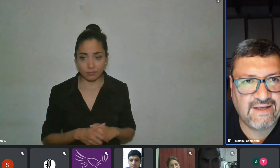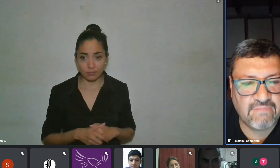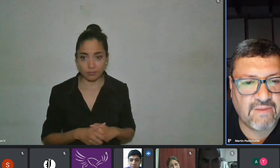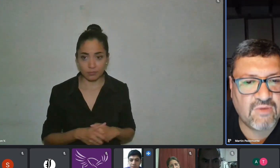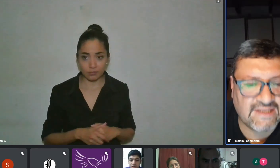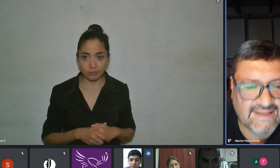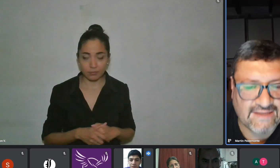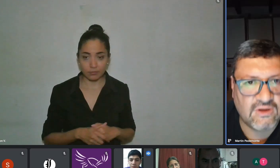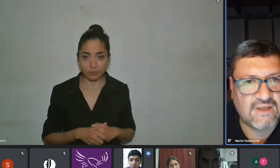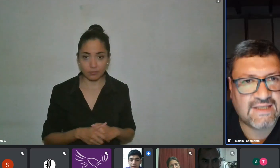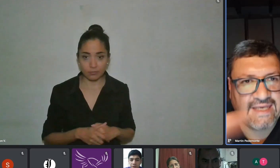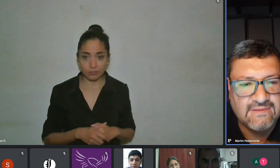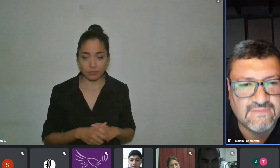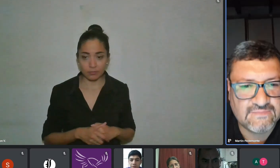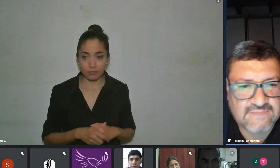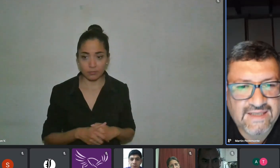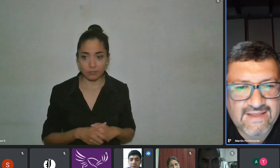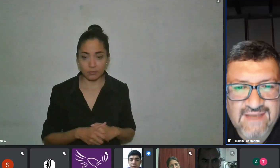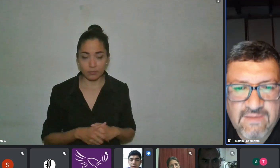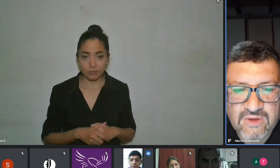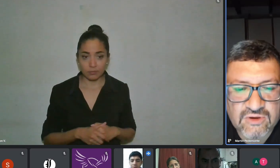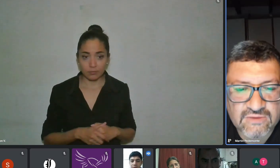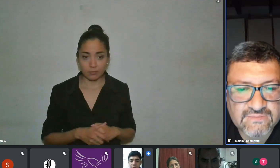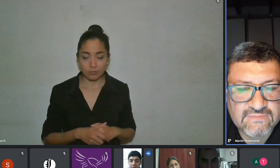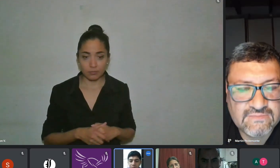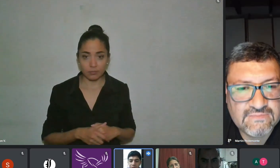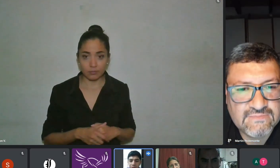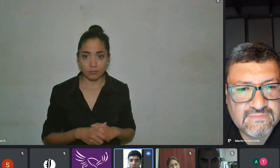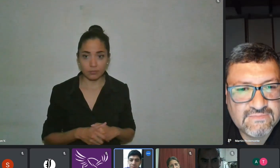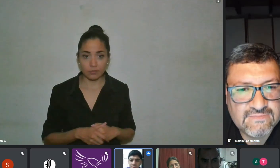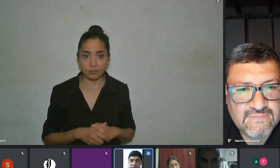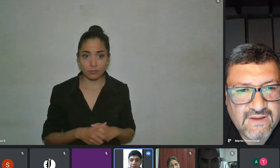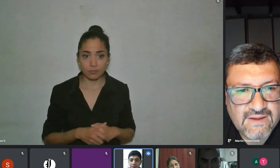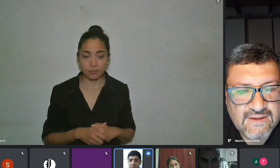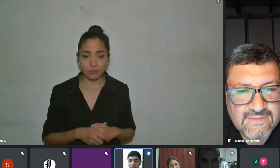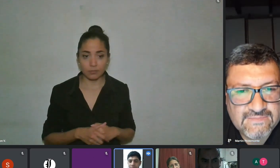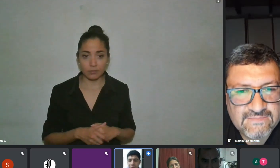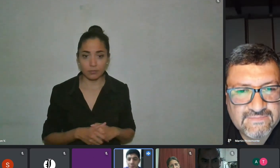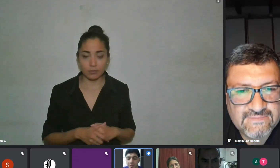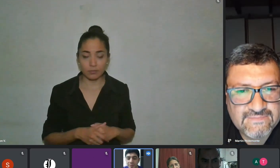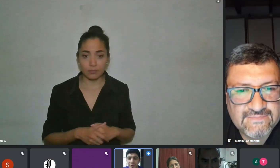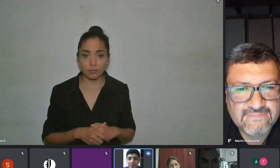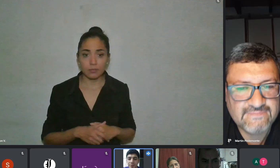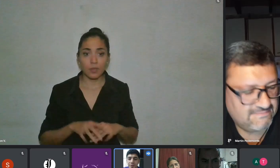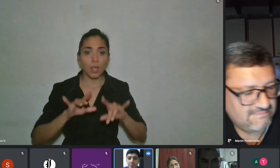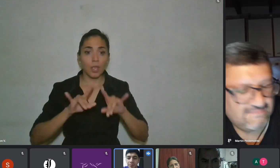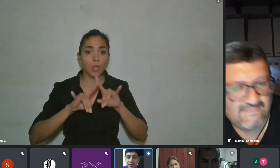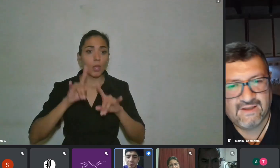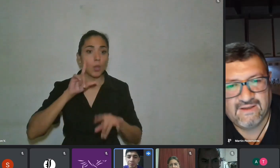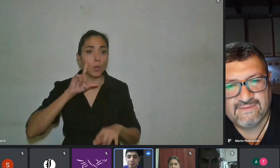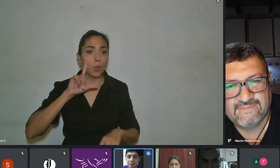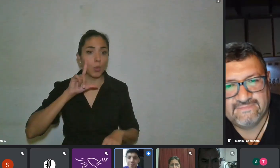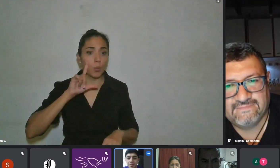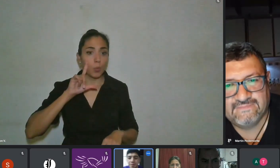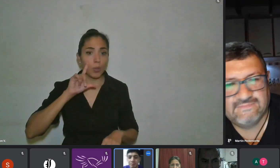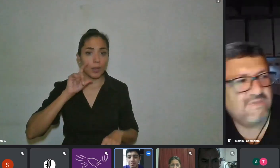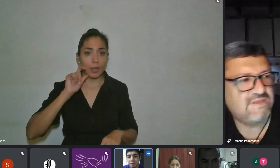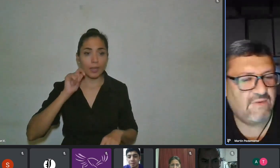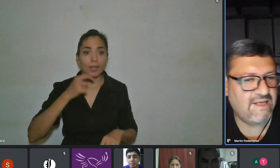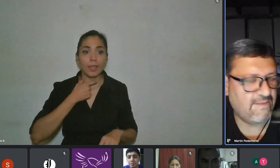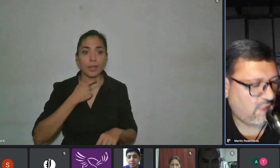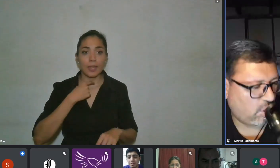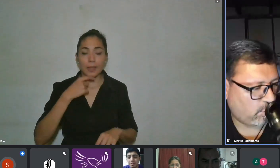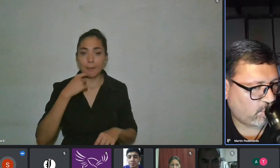Si quieren, No sé vamos si cerrando, Willy, quedan creo que 6 Willy minutos. tenía. Willy, ¿no querías preguntar algo? Me parece que había activado el micrófono recién.